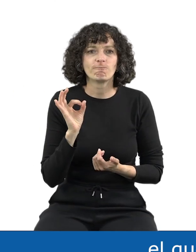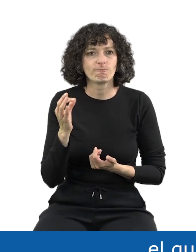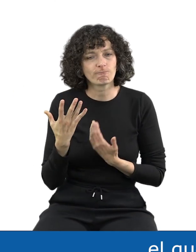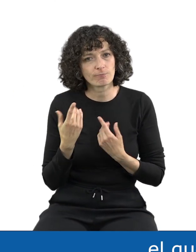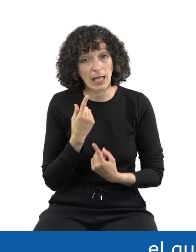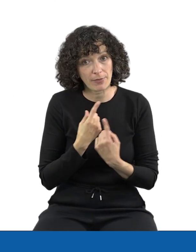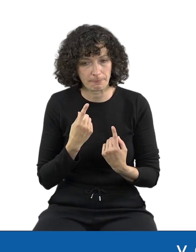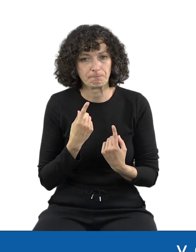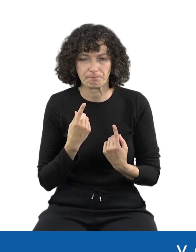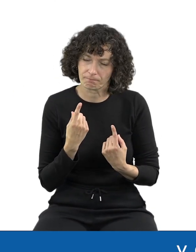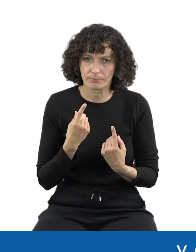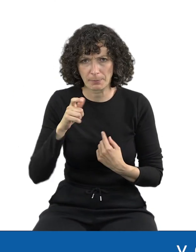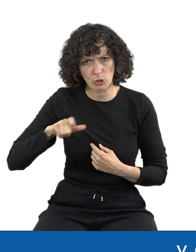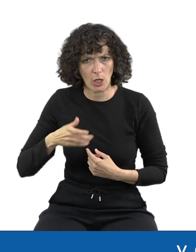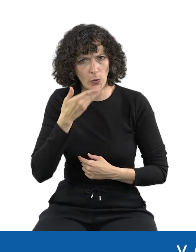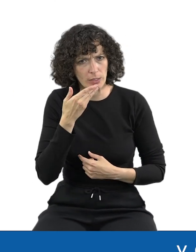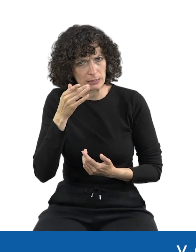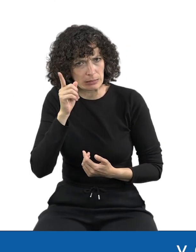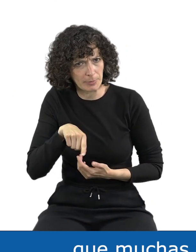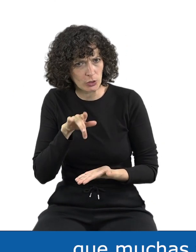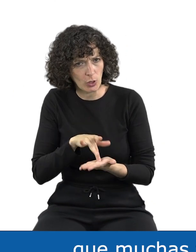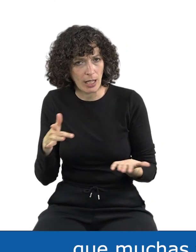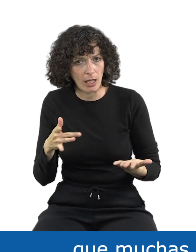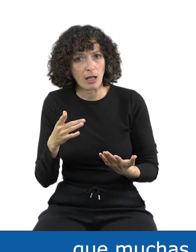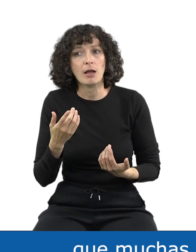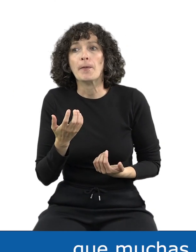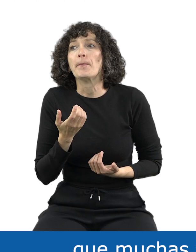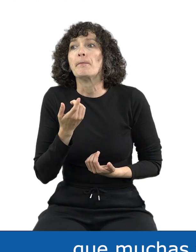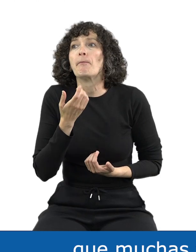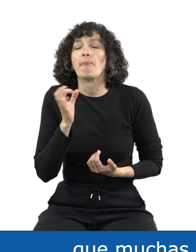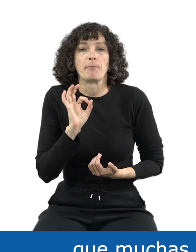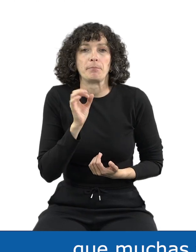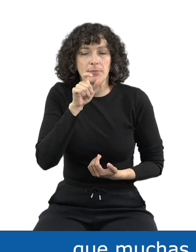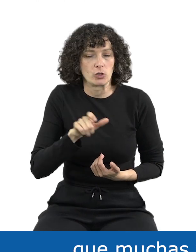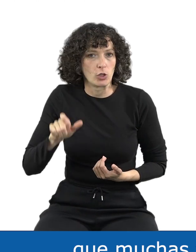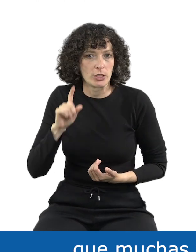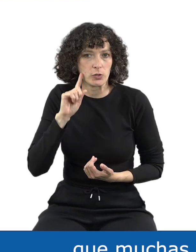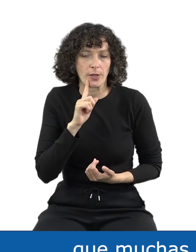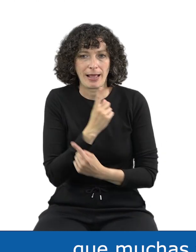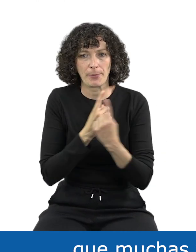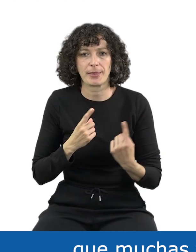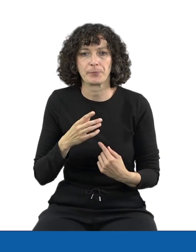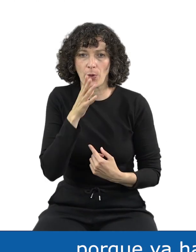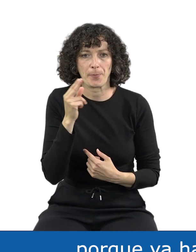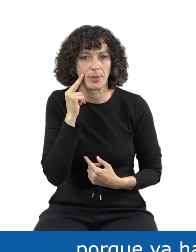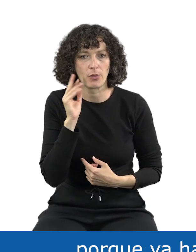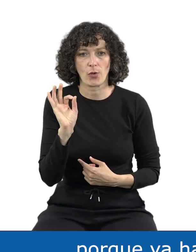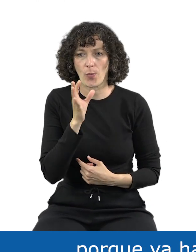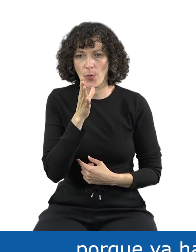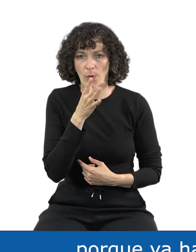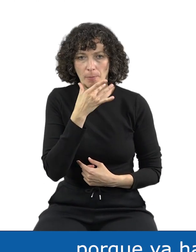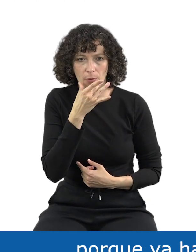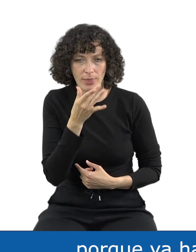veces tenemos que entender que, y esto también nos ocurre a los oyentes, que muchas veces la persona sorda, por miedo, por vergüenza, porque ya